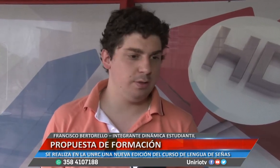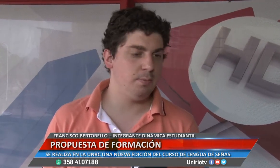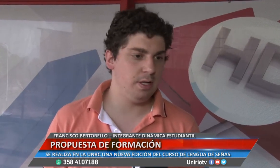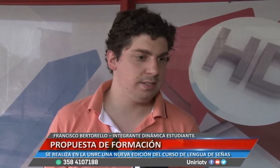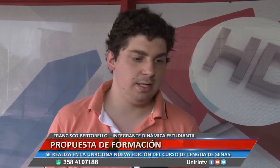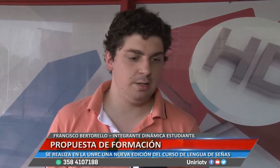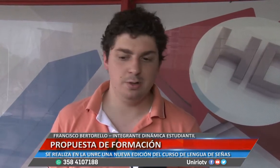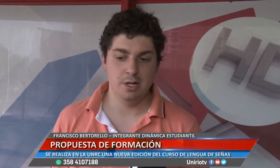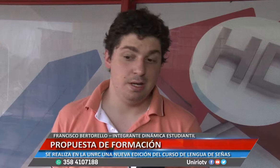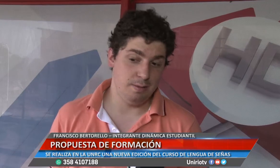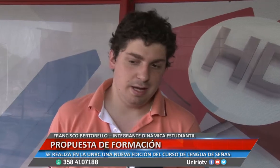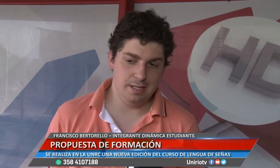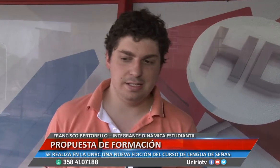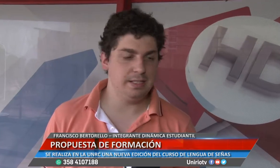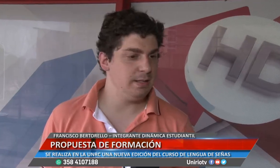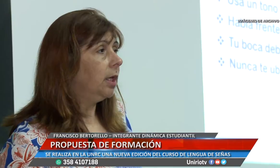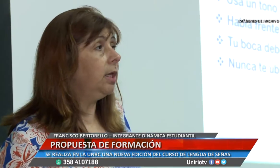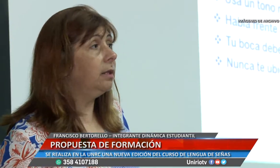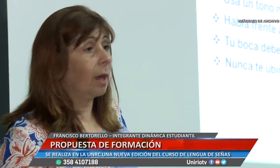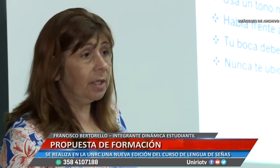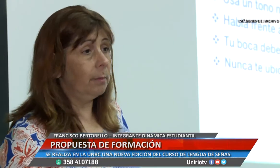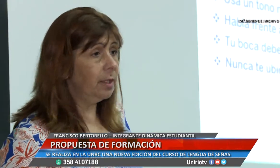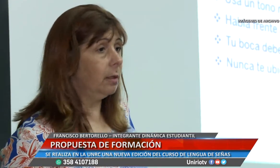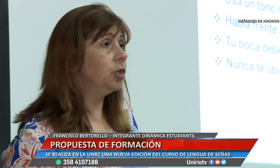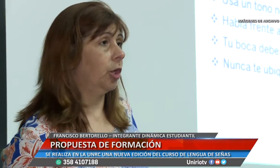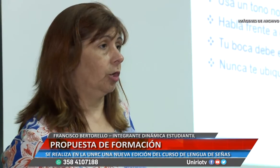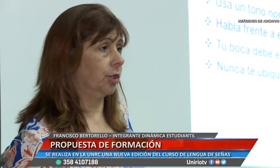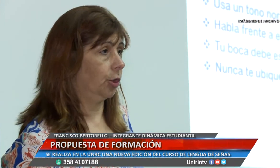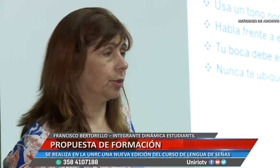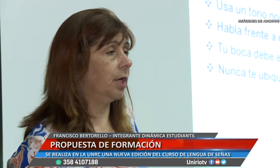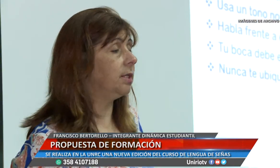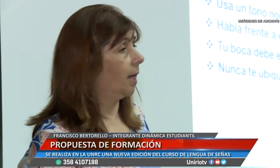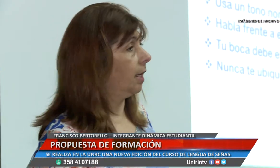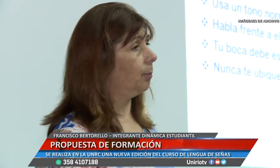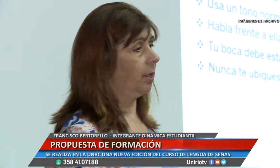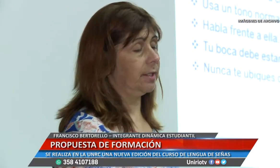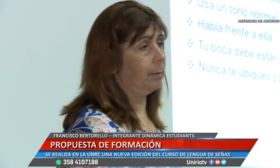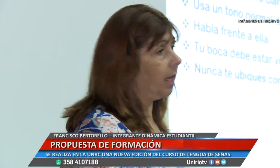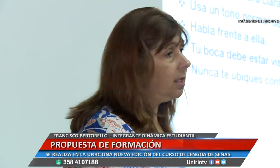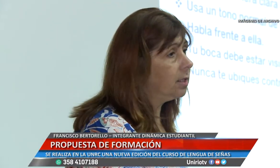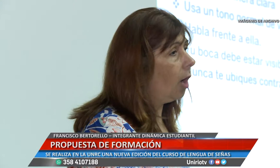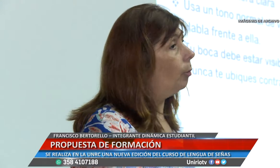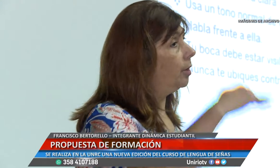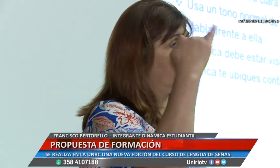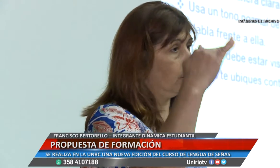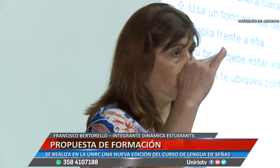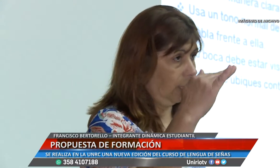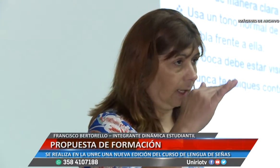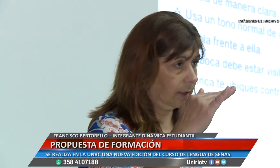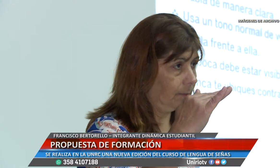puede hacerlo. Es más, desde ya están invitados. Por último, Francisco, recordanos quién es la docente que está a cargo del dictado. La docente, bueno, es